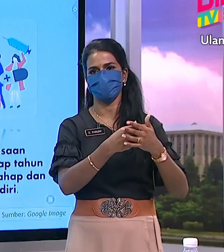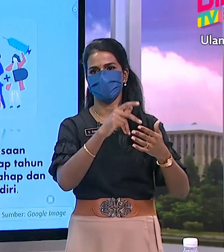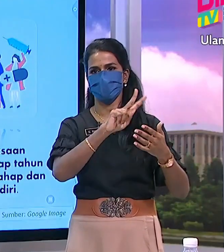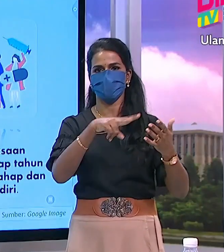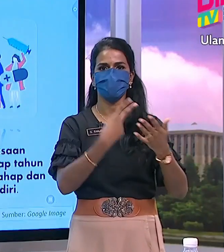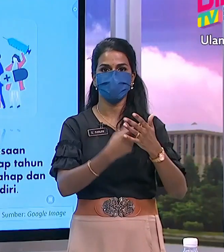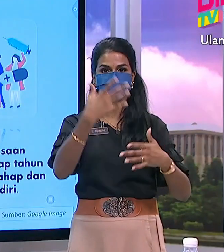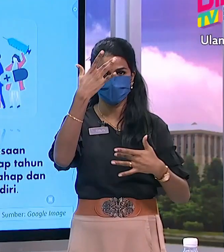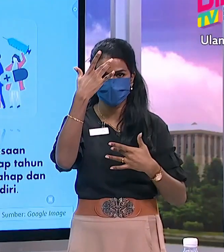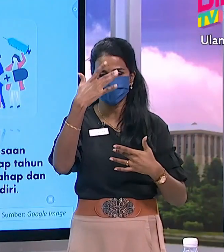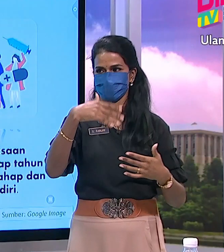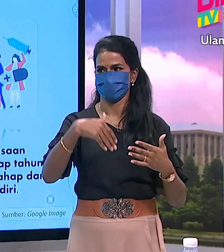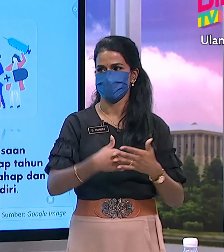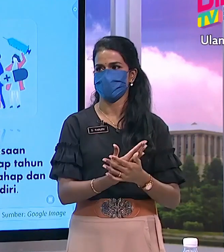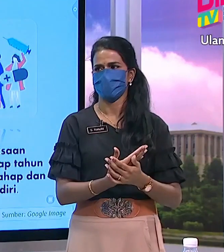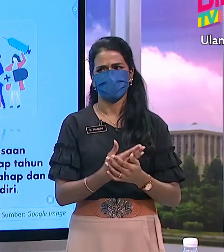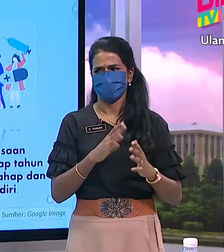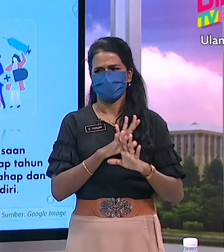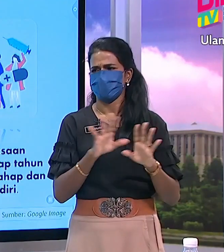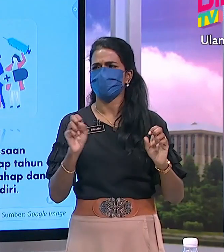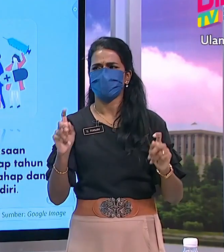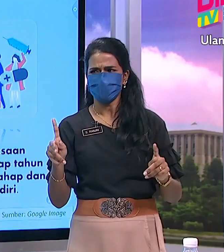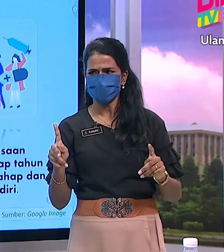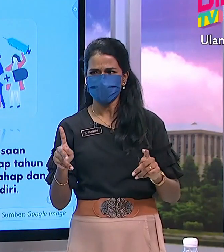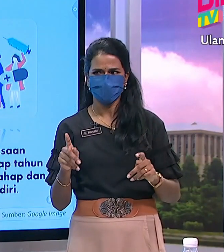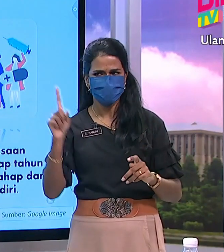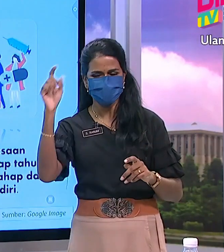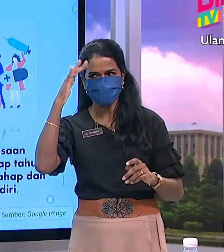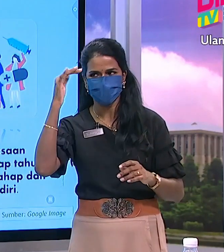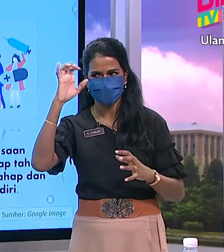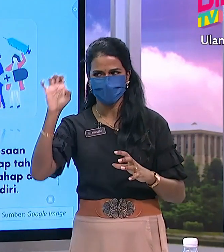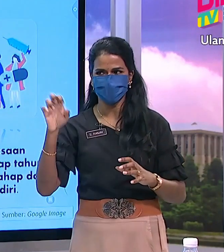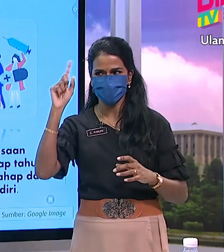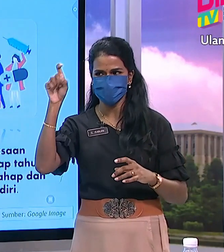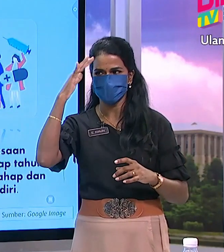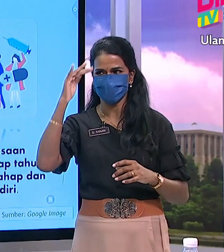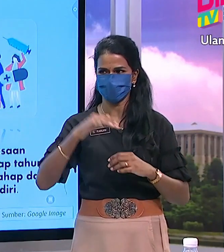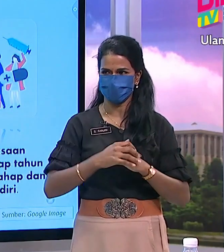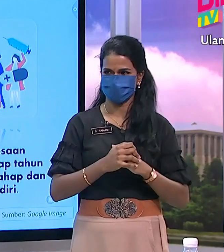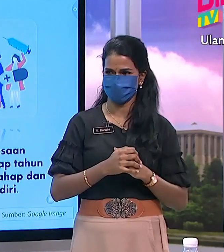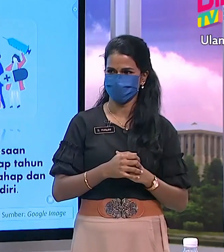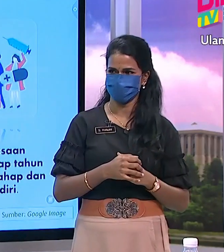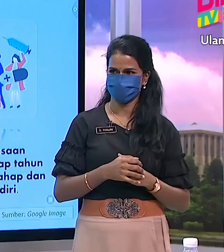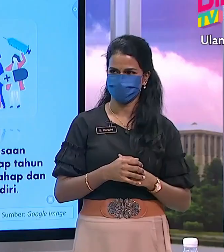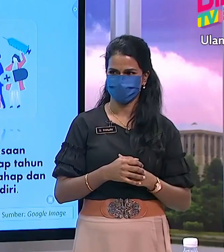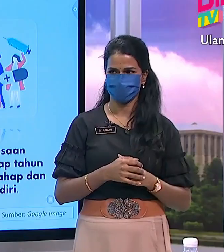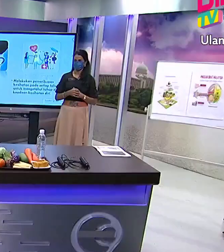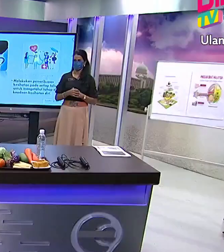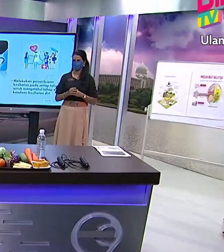sampai jatuh sakit, tak okey. Mesti tahu, Ellie mesti tahu kan? Betul, saya tahu.